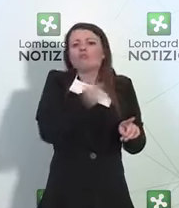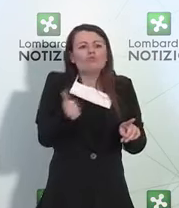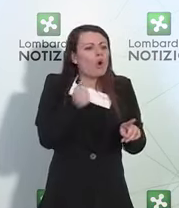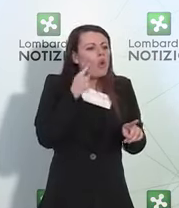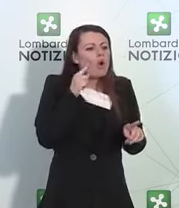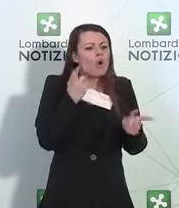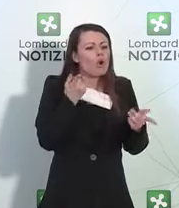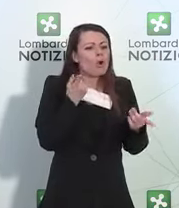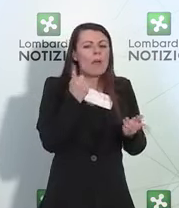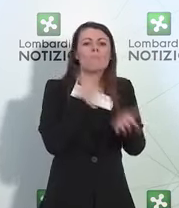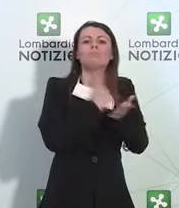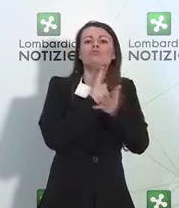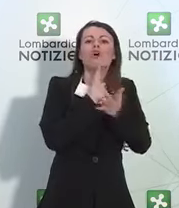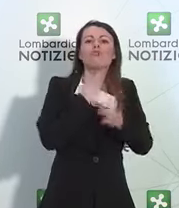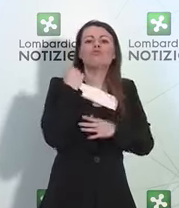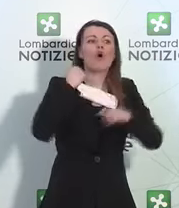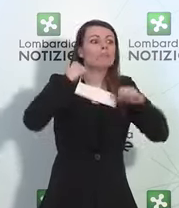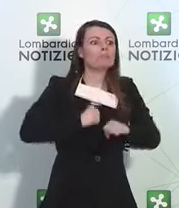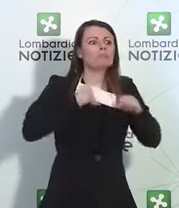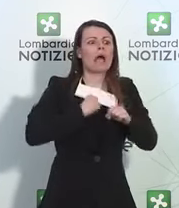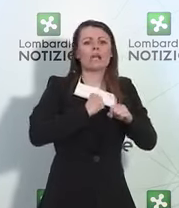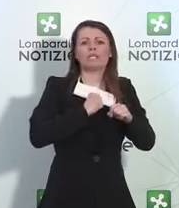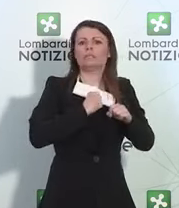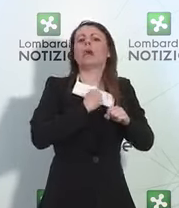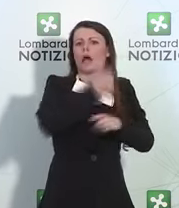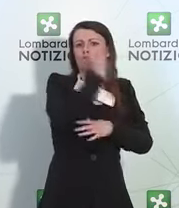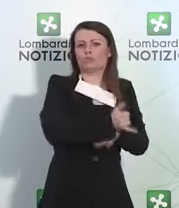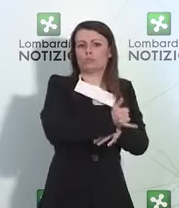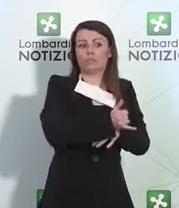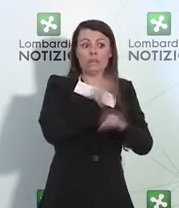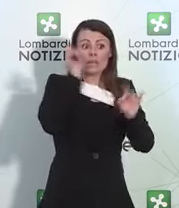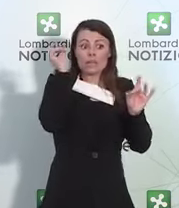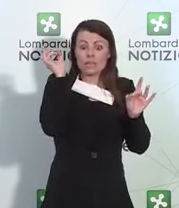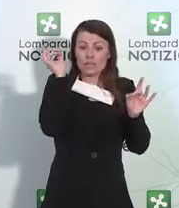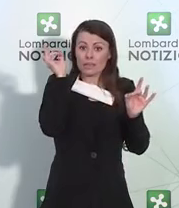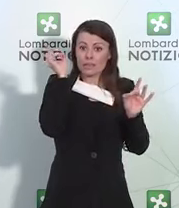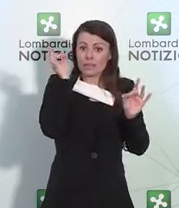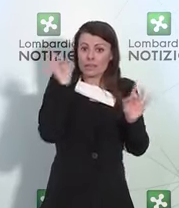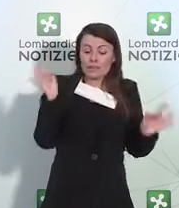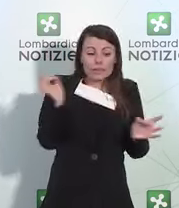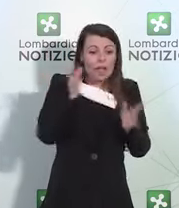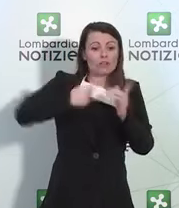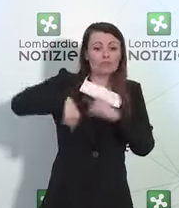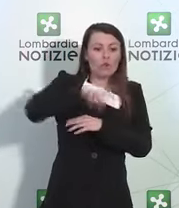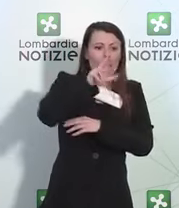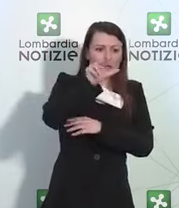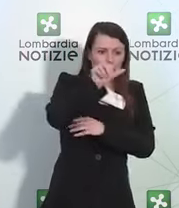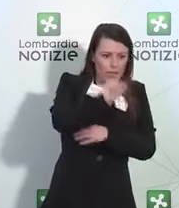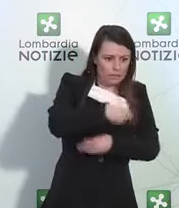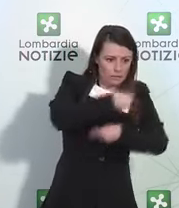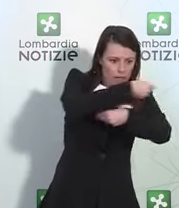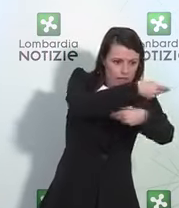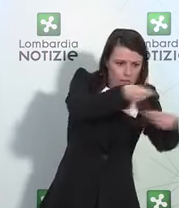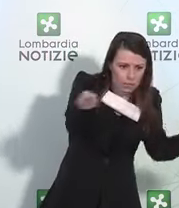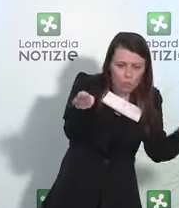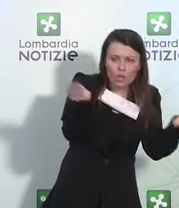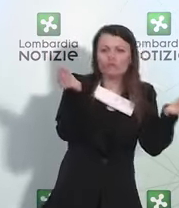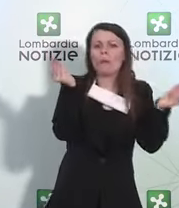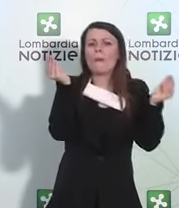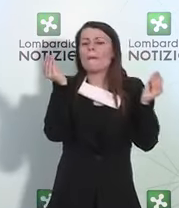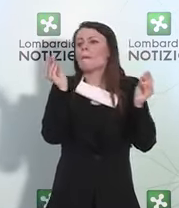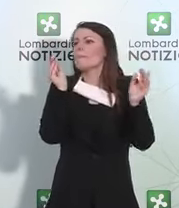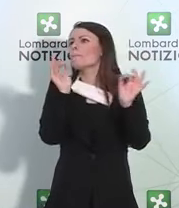sanitarie se avessimo dovuto distribuirle anche alle rsa se avessimo dovuto distribuire